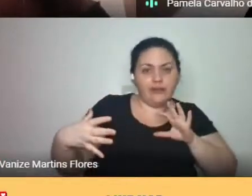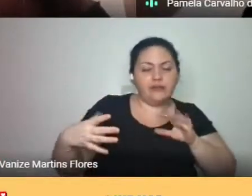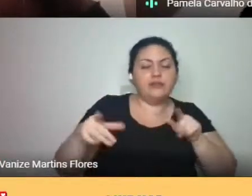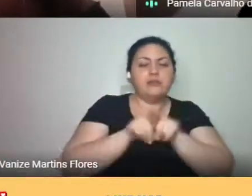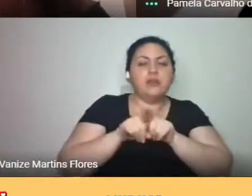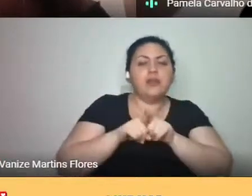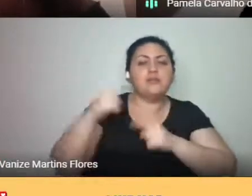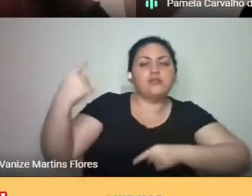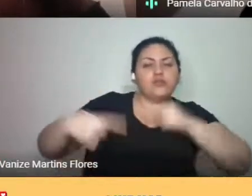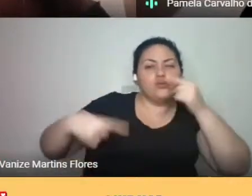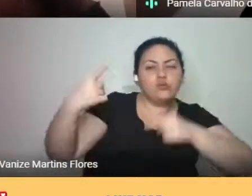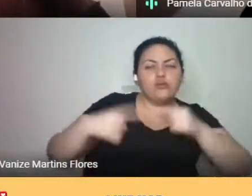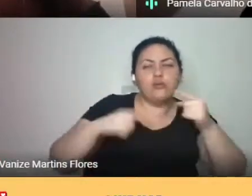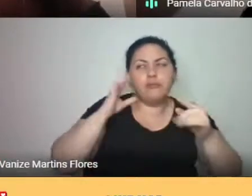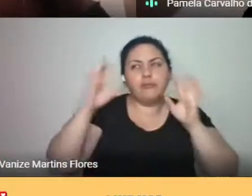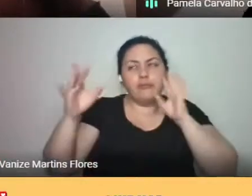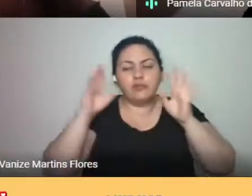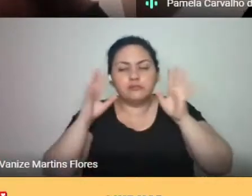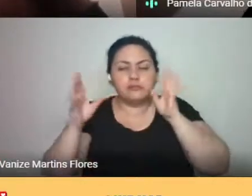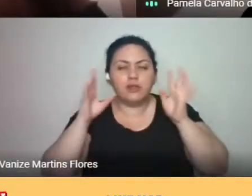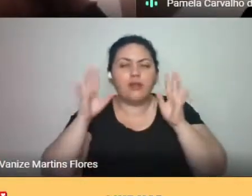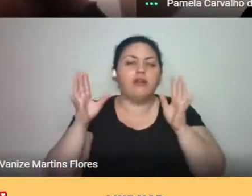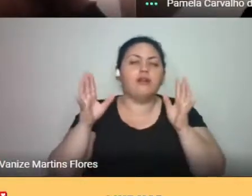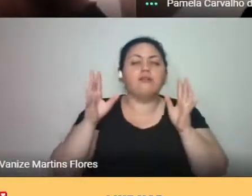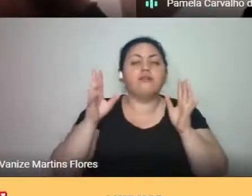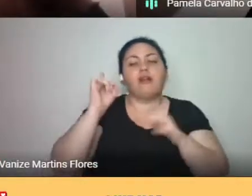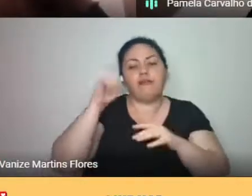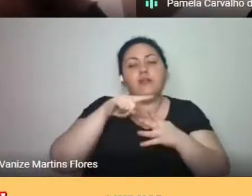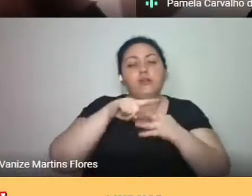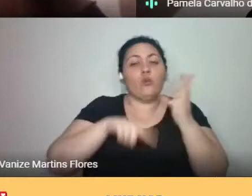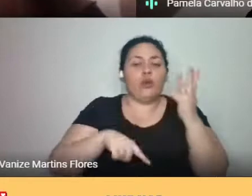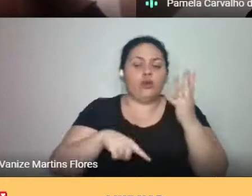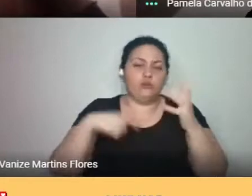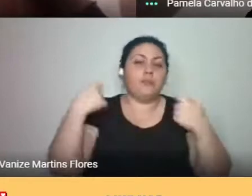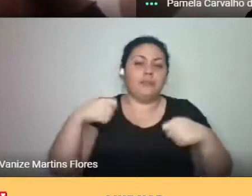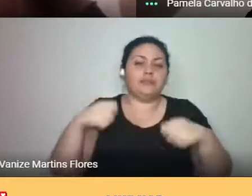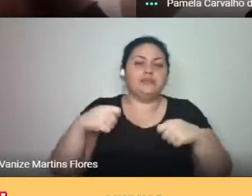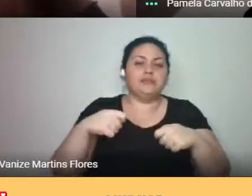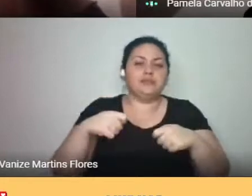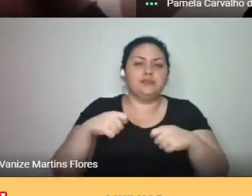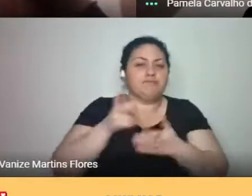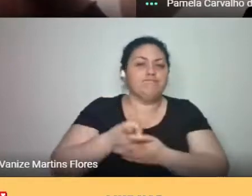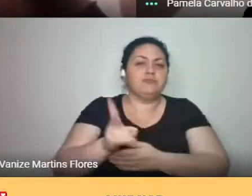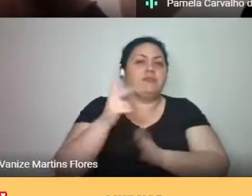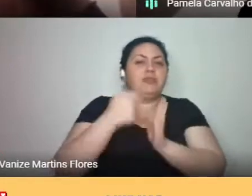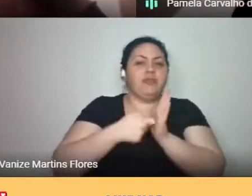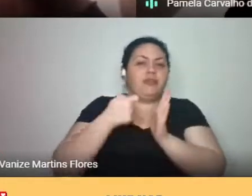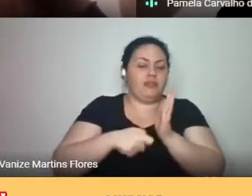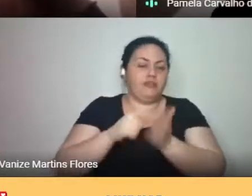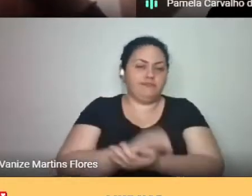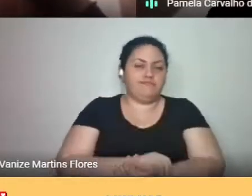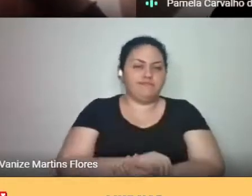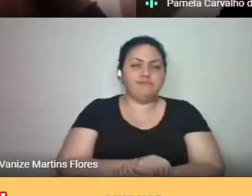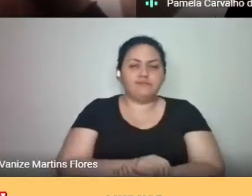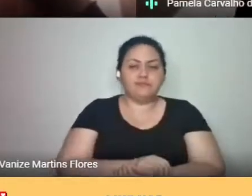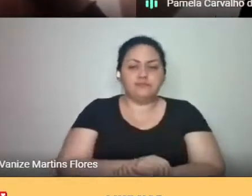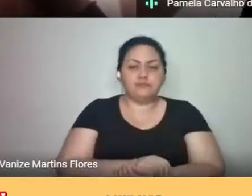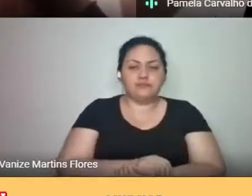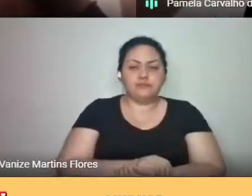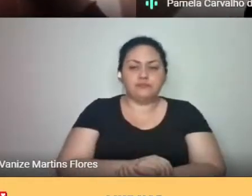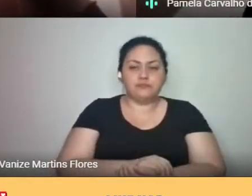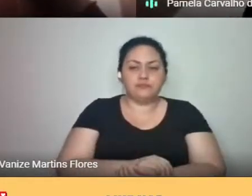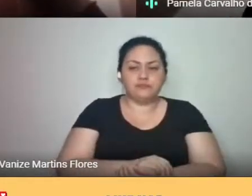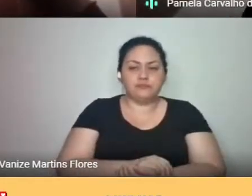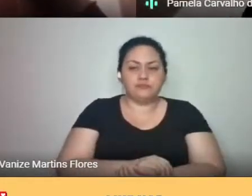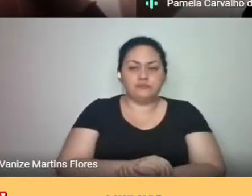sobre isso, são o que tem que estar por perto, assim. E desconectar continua sendo, para